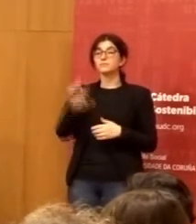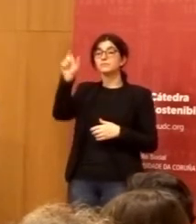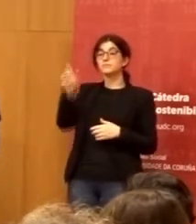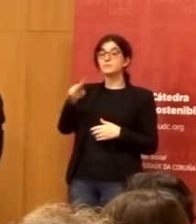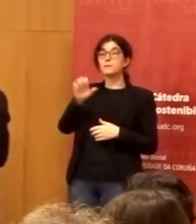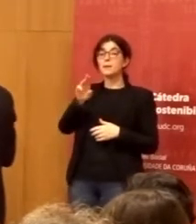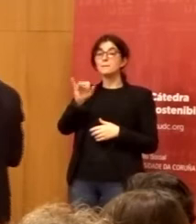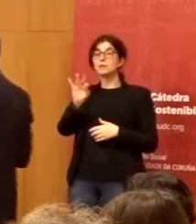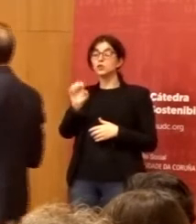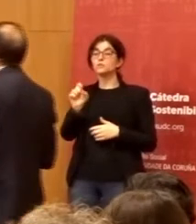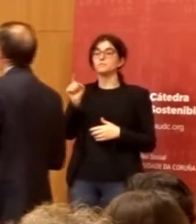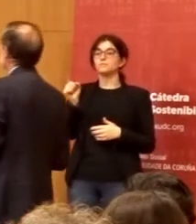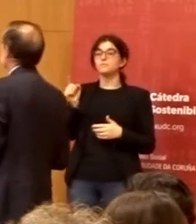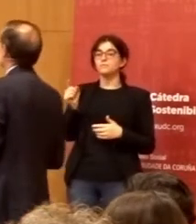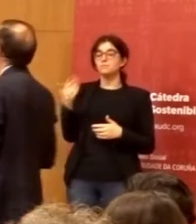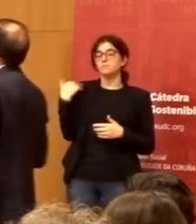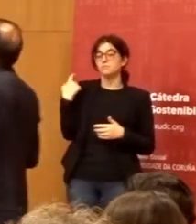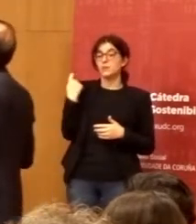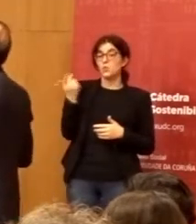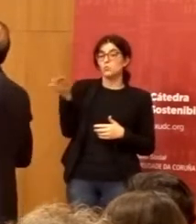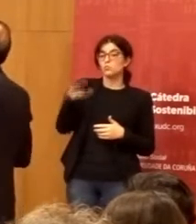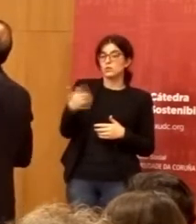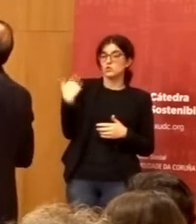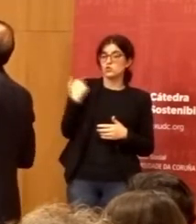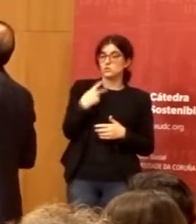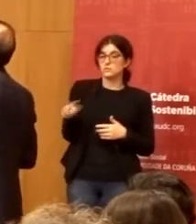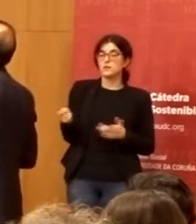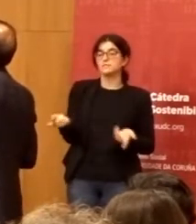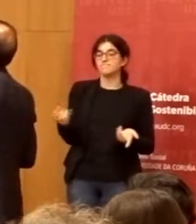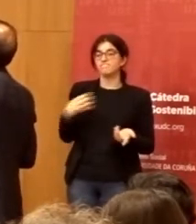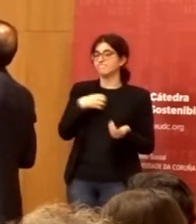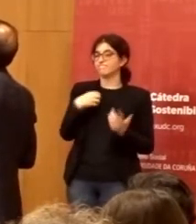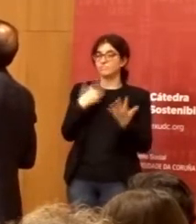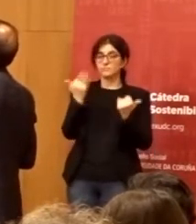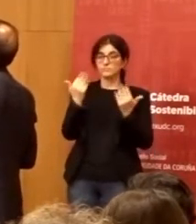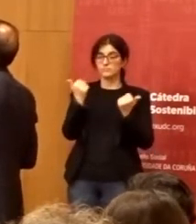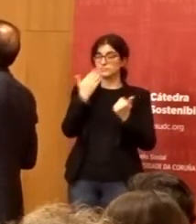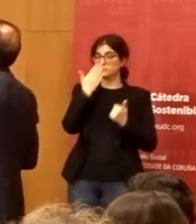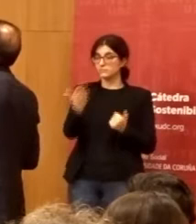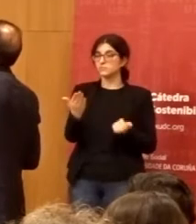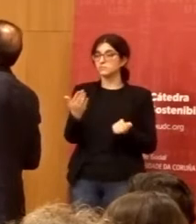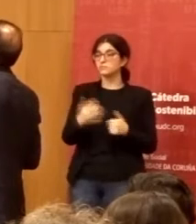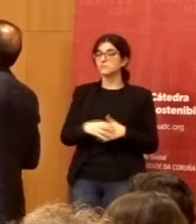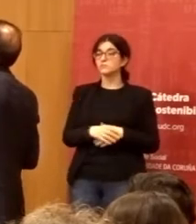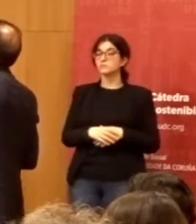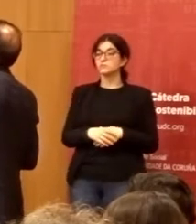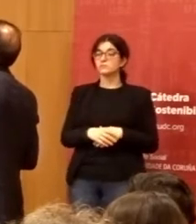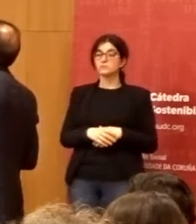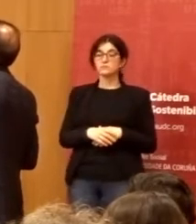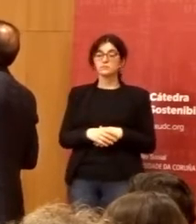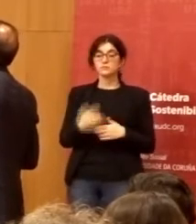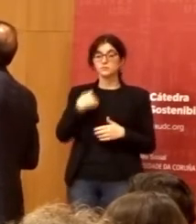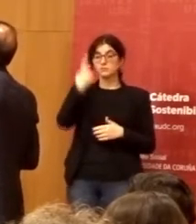Y desgraciadamente falleció hace 2 semanas. Sin poder despedirme de él. Pero sé que allá donde